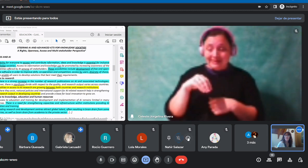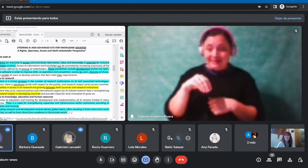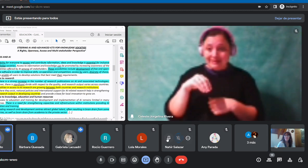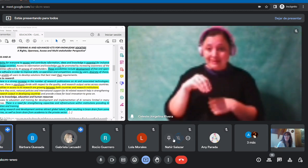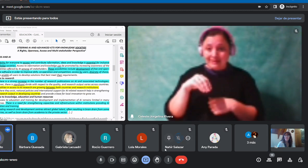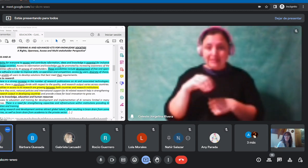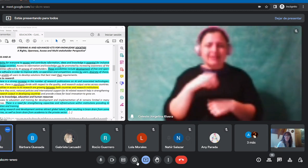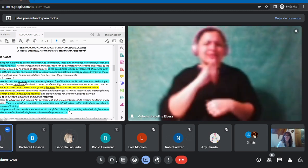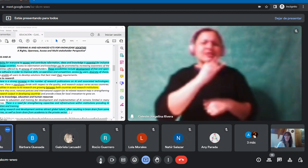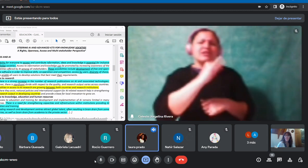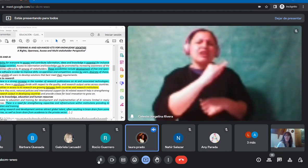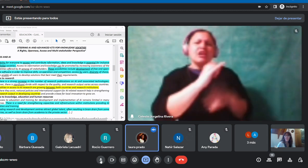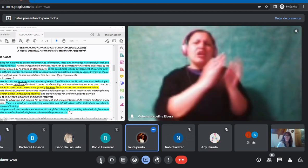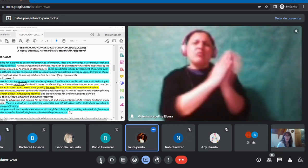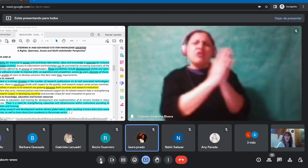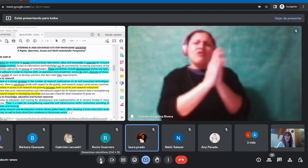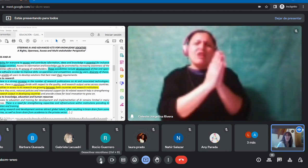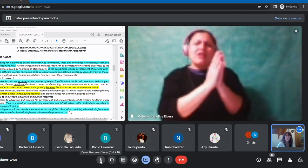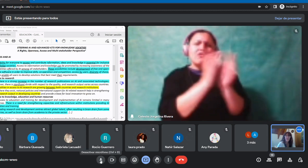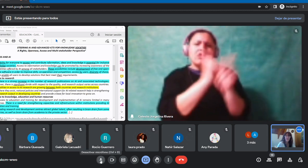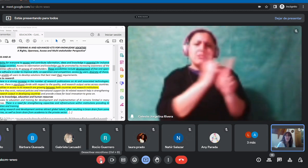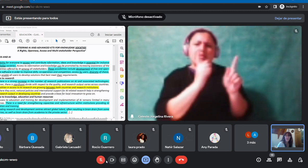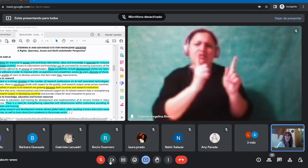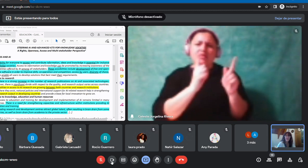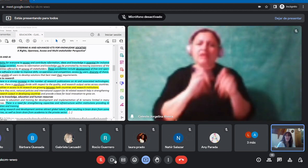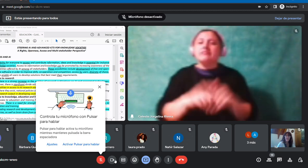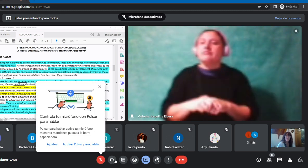Sí, sí, por favor. Bueno.